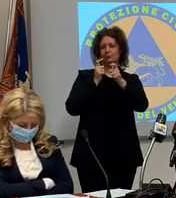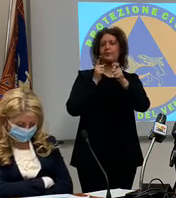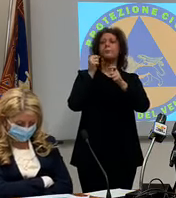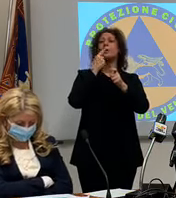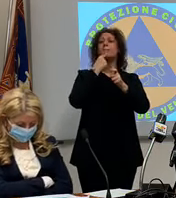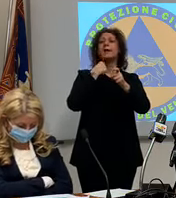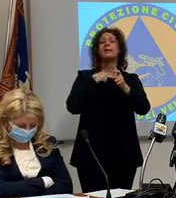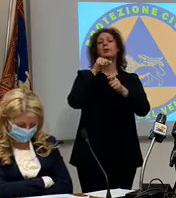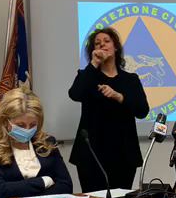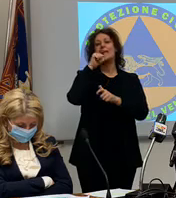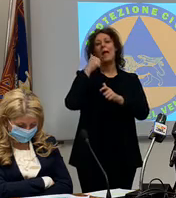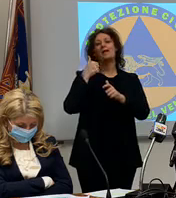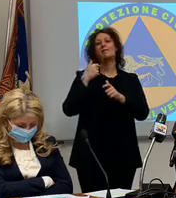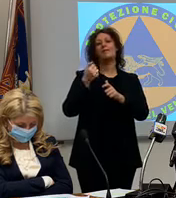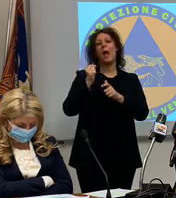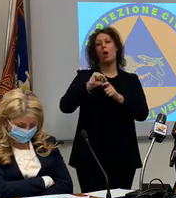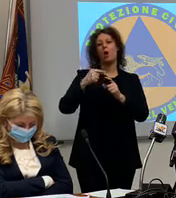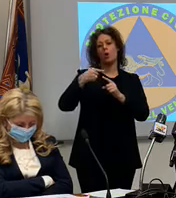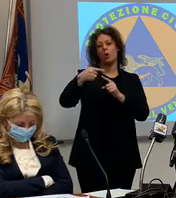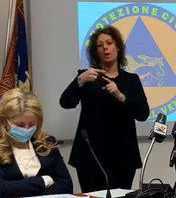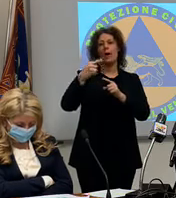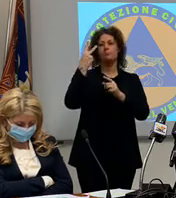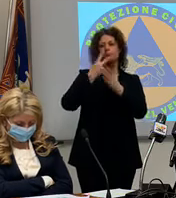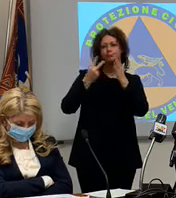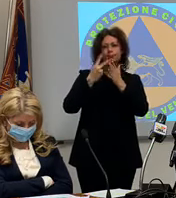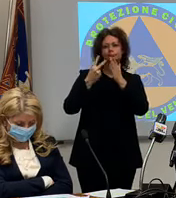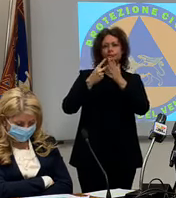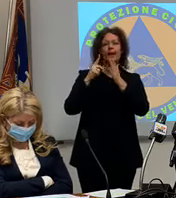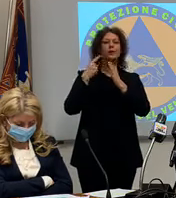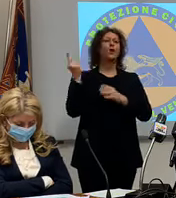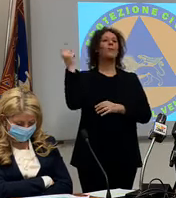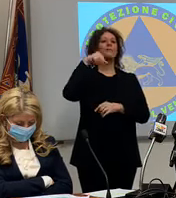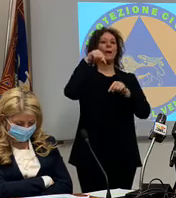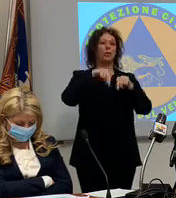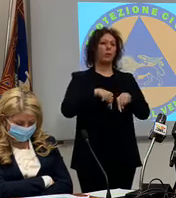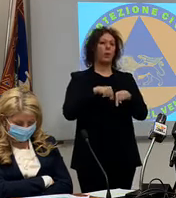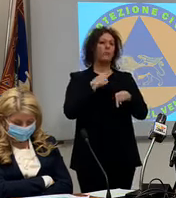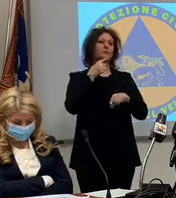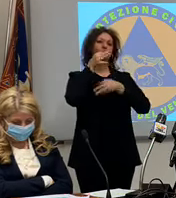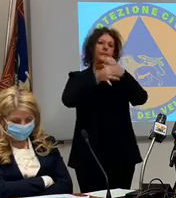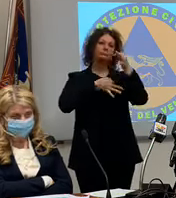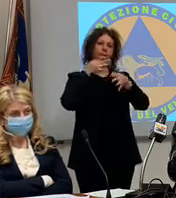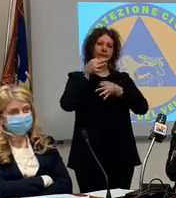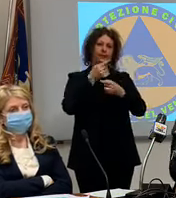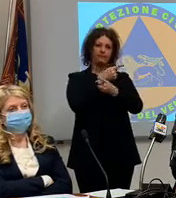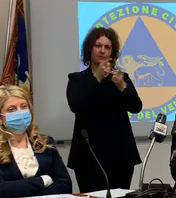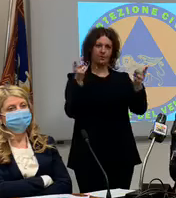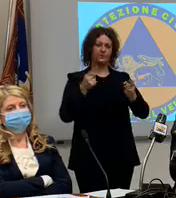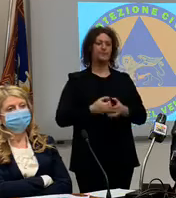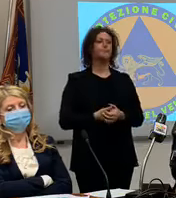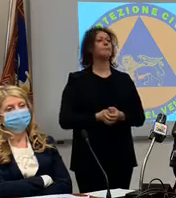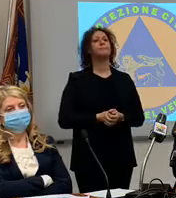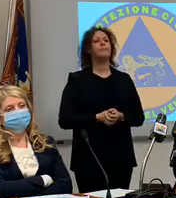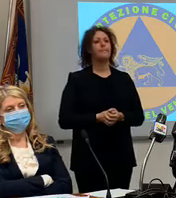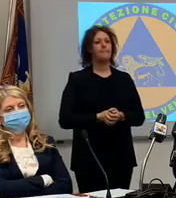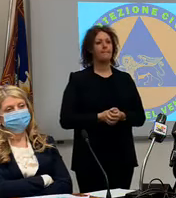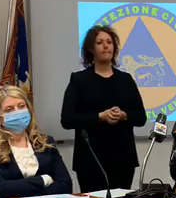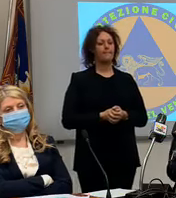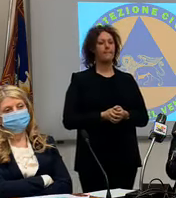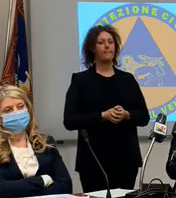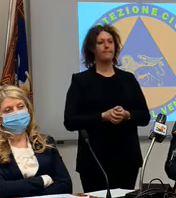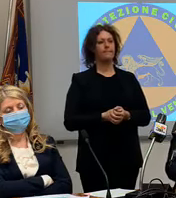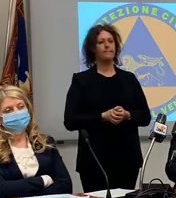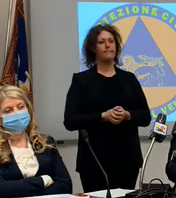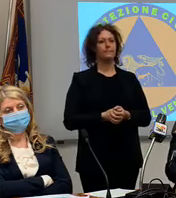voleva ancora qualche giorno poi veniva magari a farvi un punto della situazione No un punto nave di quello che è diventata la Diagnostica giusto anche corretto per